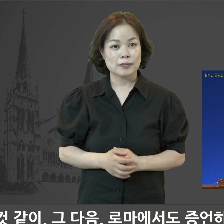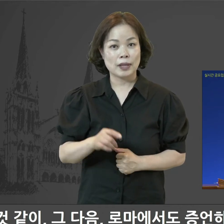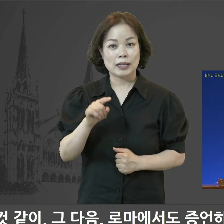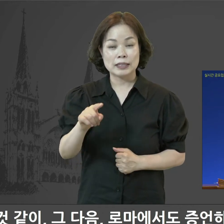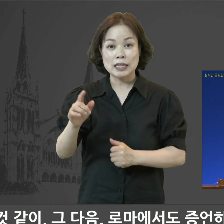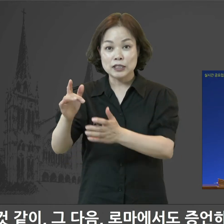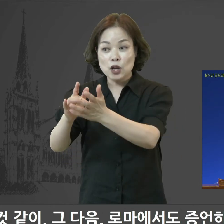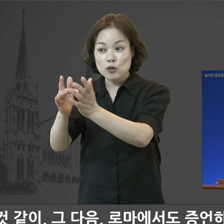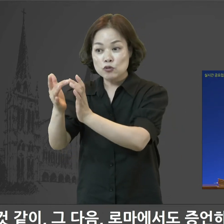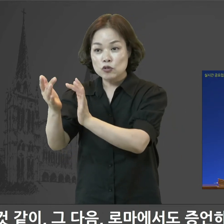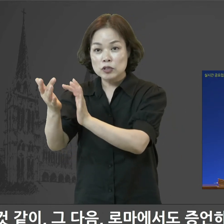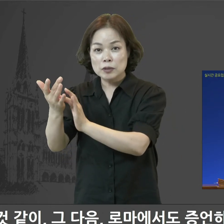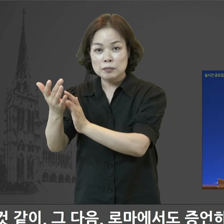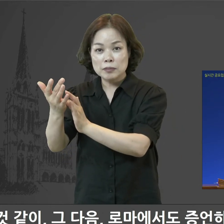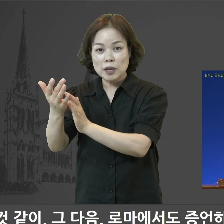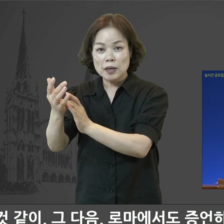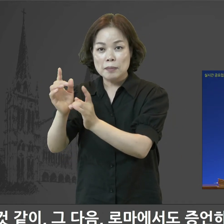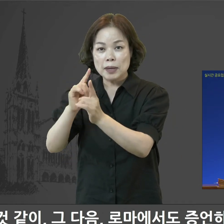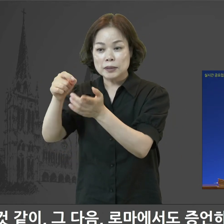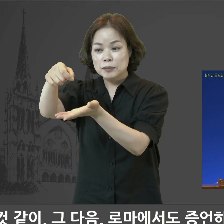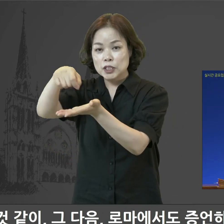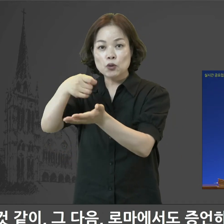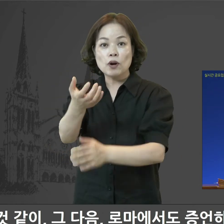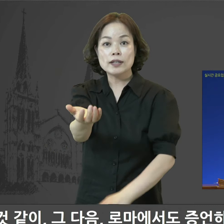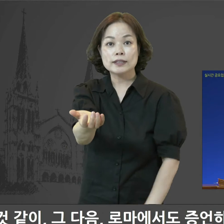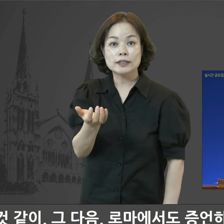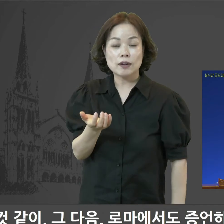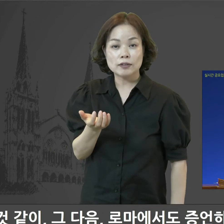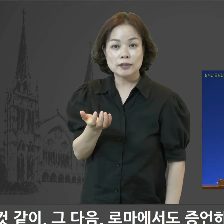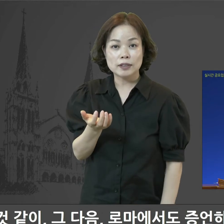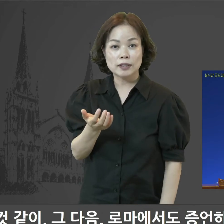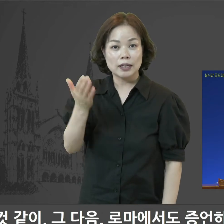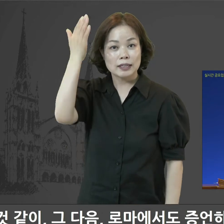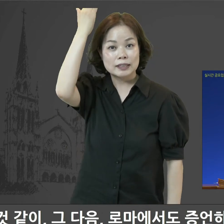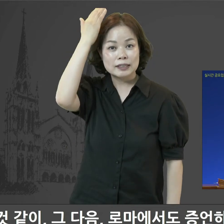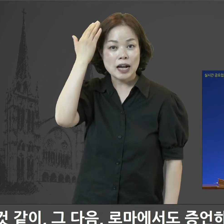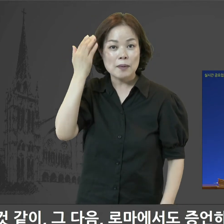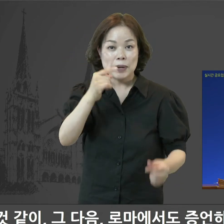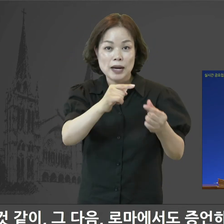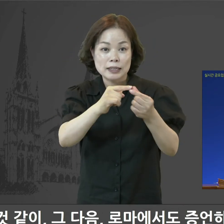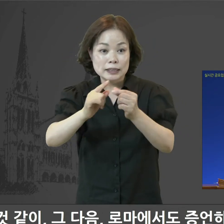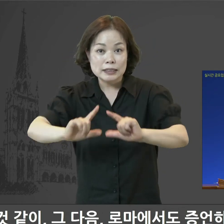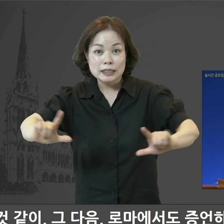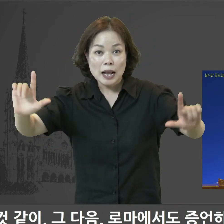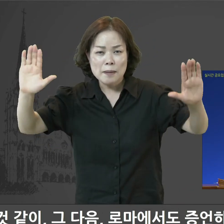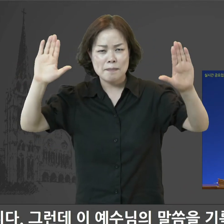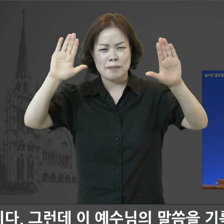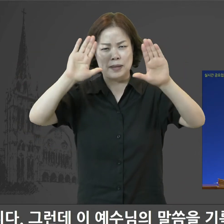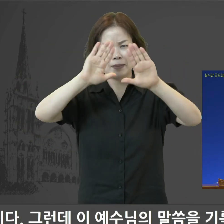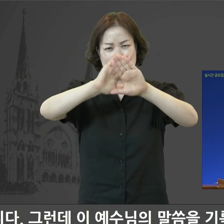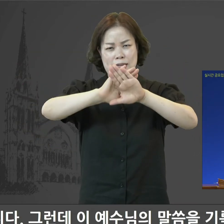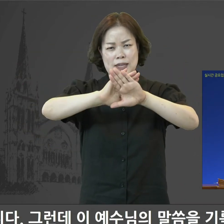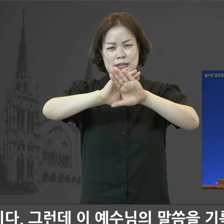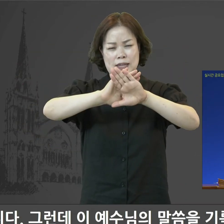이 예수님의 말씀을 기록하기 전에 까만 글자 보십시다. 그날 밤에, 그러니까 이렇게 신문을 받은